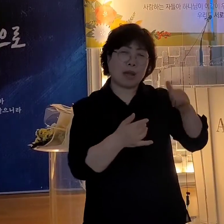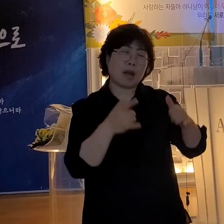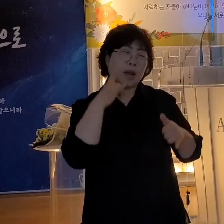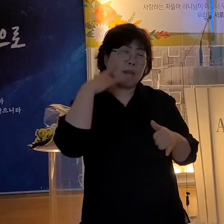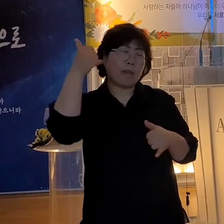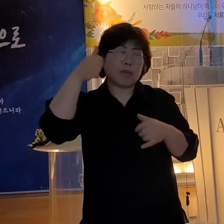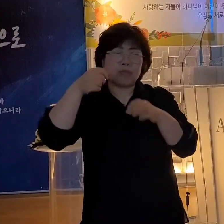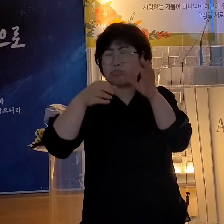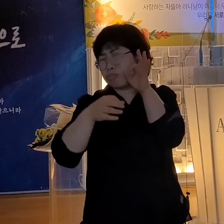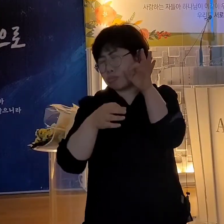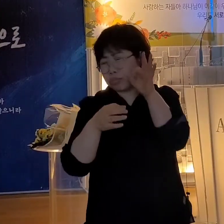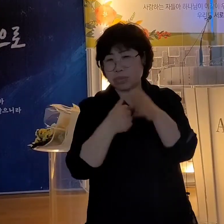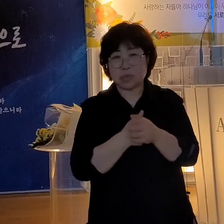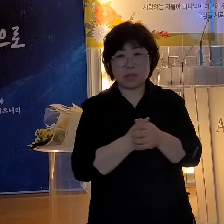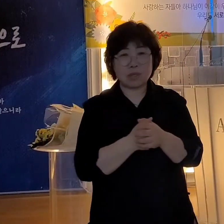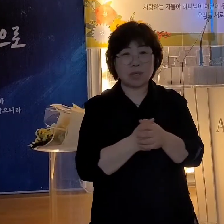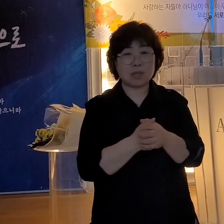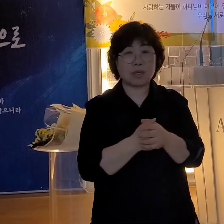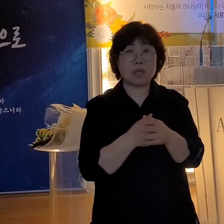뭐야?